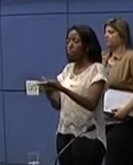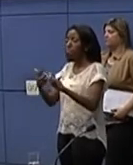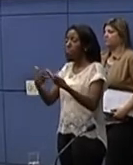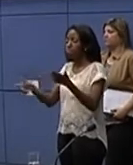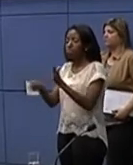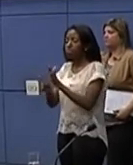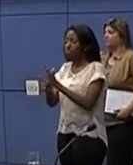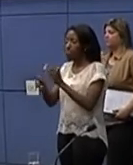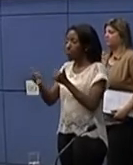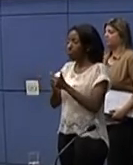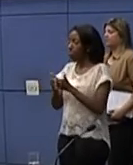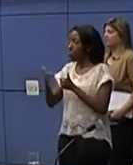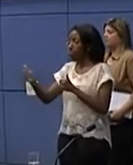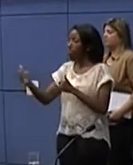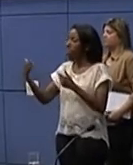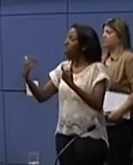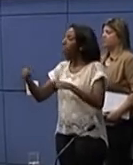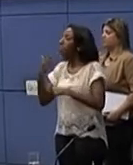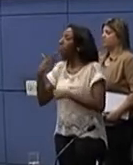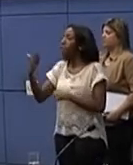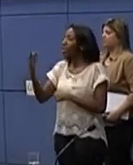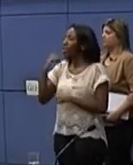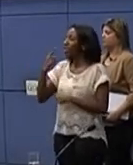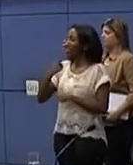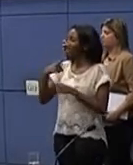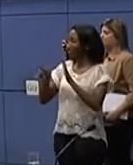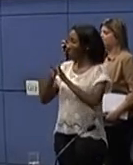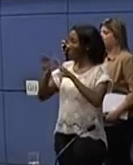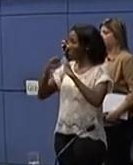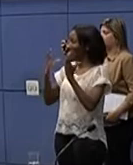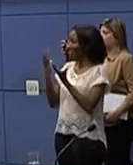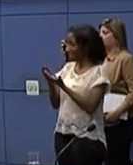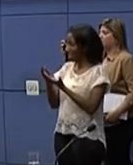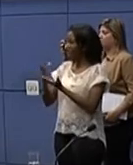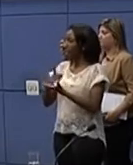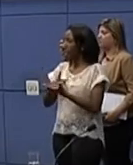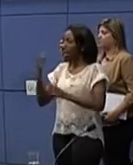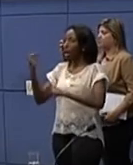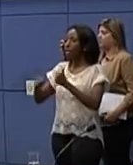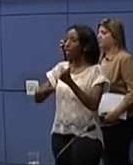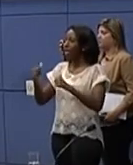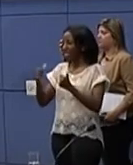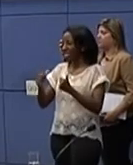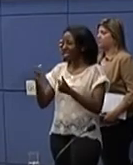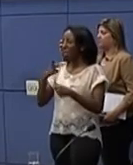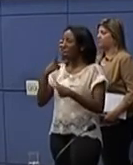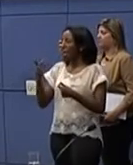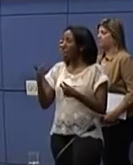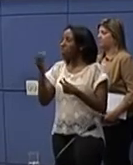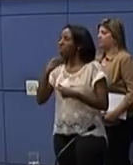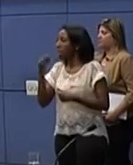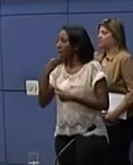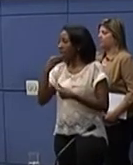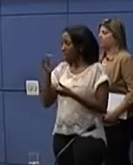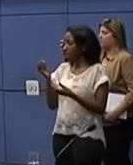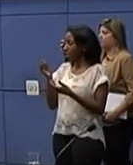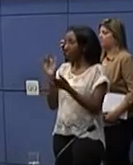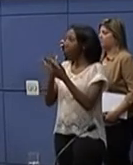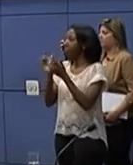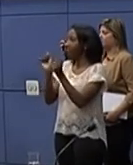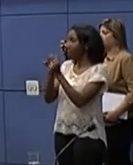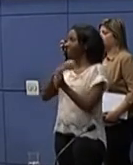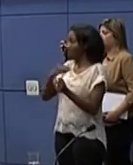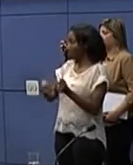para que as demandas deles sejam engrossadas, sejam balizadas, não sejam panfletárias junto ao MEC.